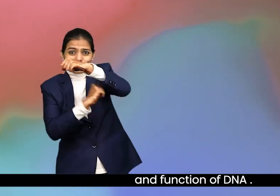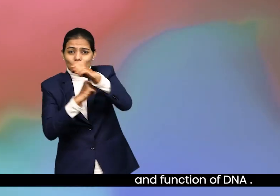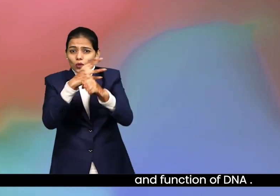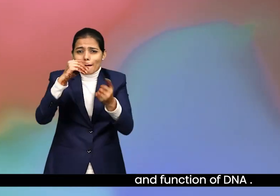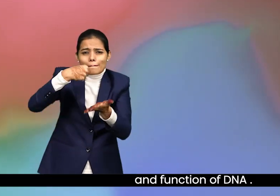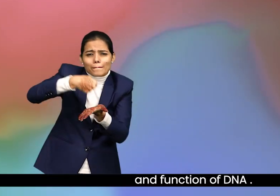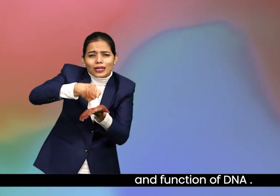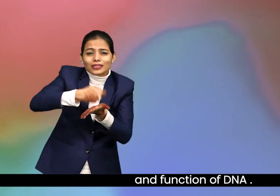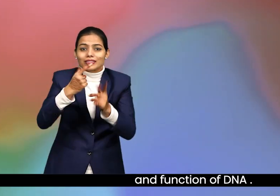DNA.